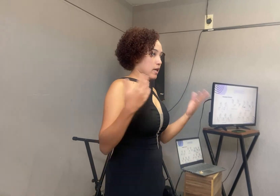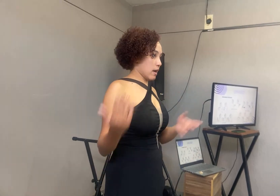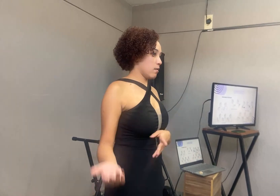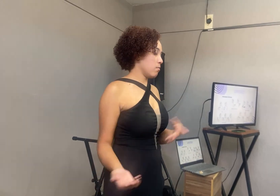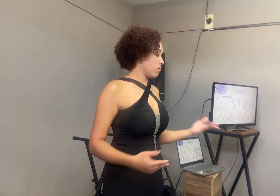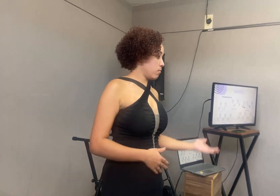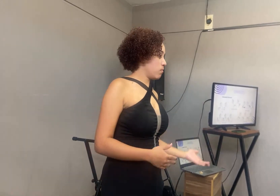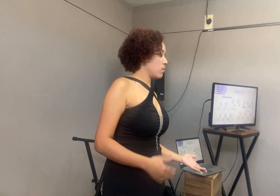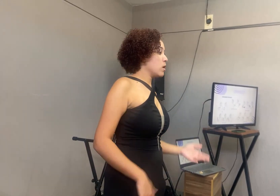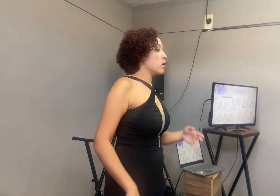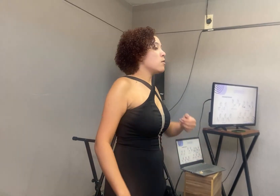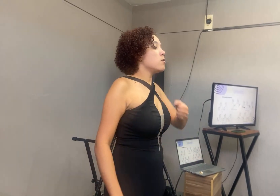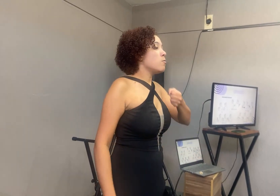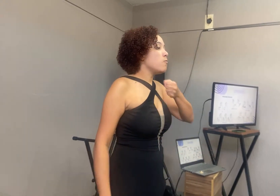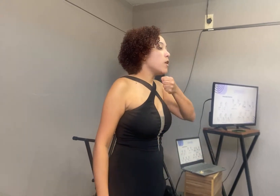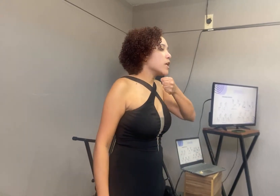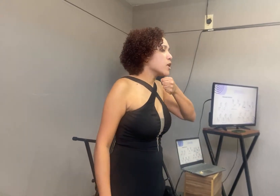né? Vem aqui, ó.